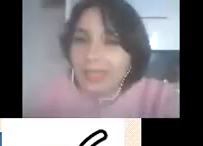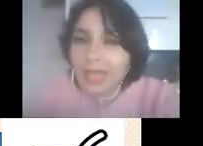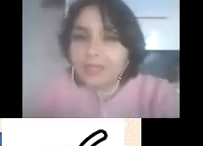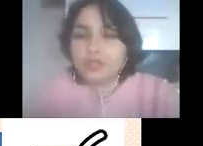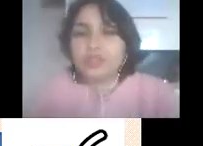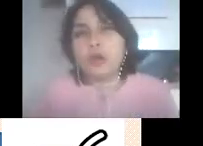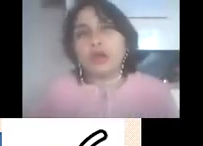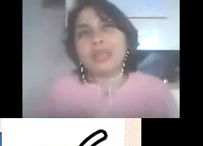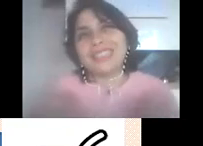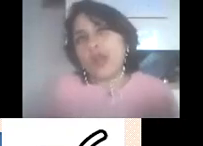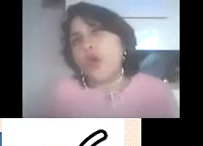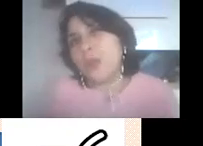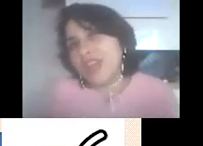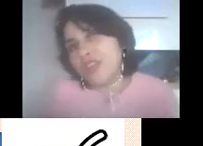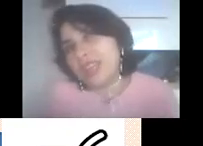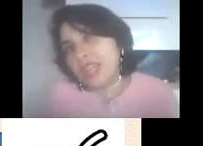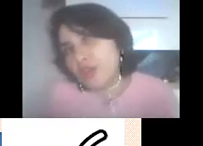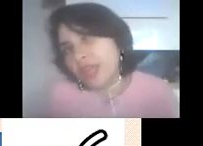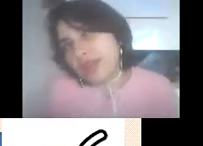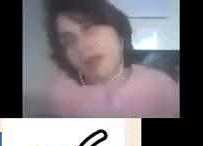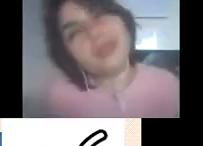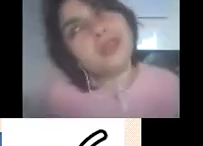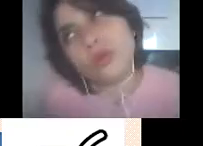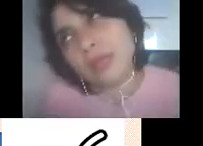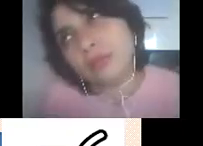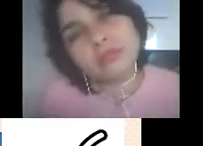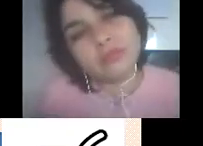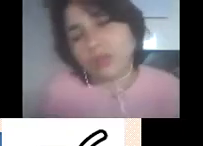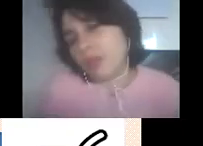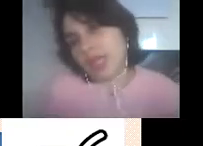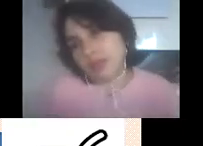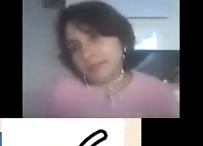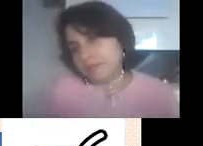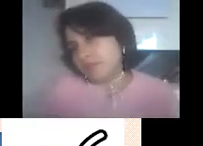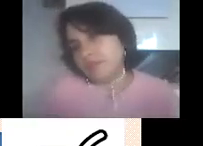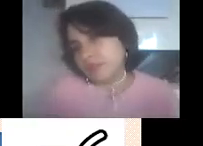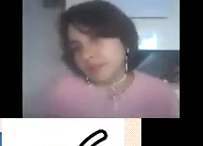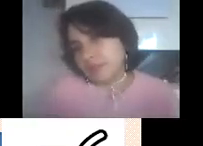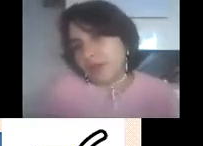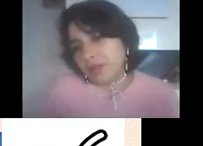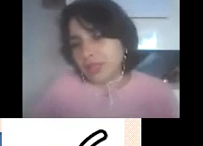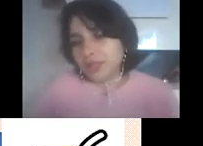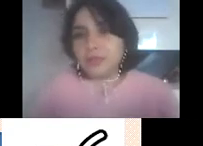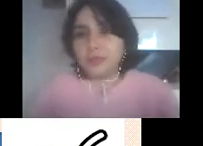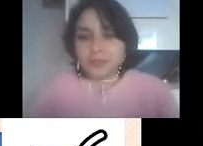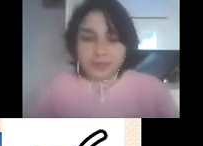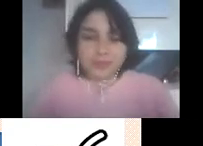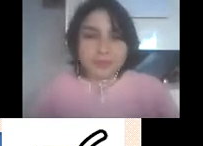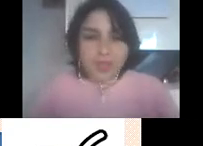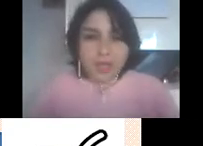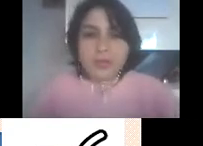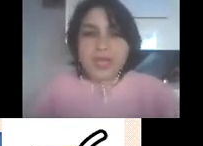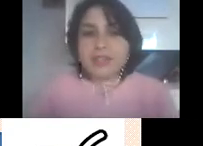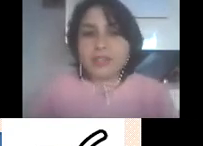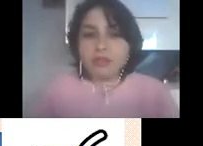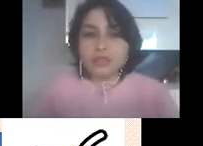Los materiales. Entonces, cuando se hacen los cumpleaños de niños, generalmente se usan vasos de plástico. ¿Cierto?